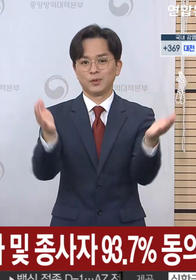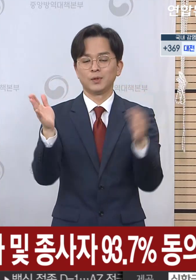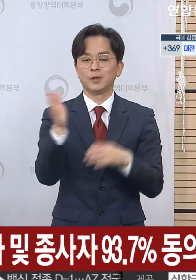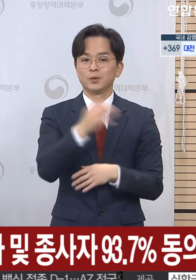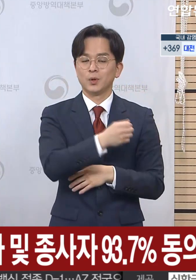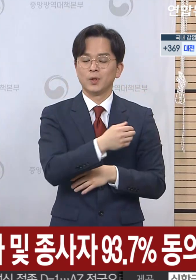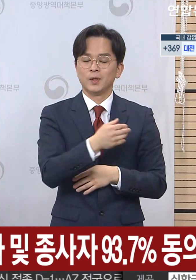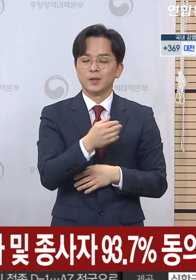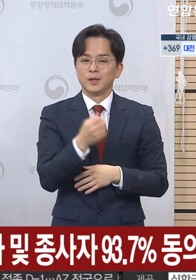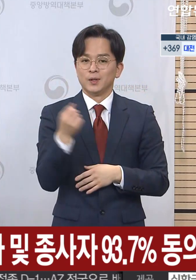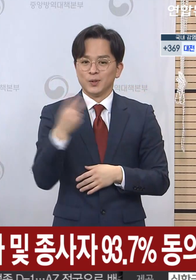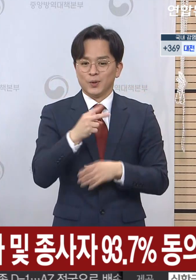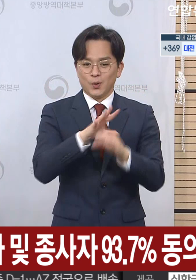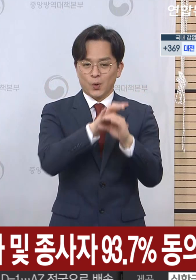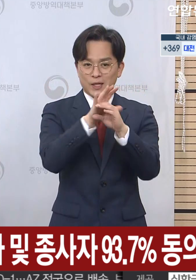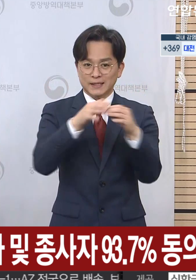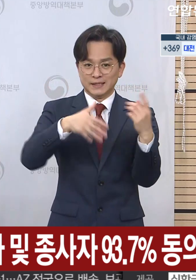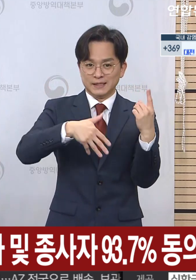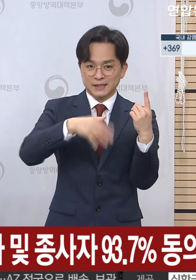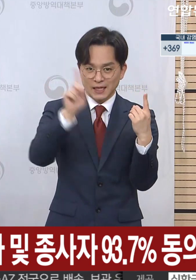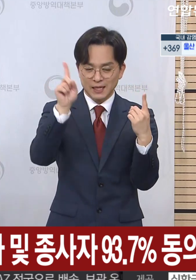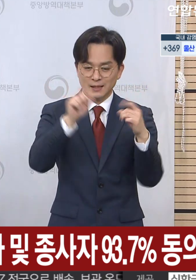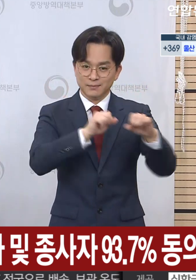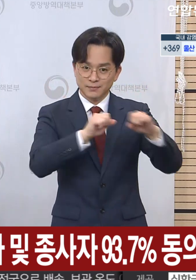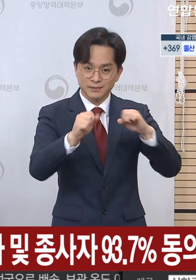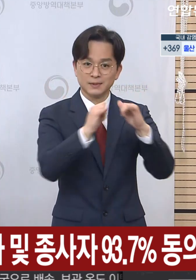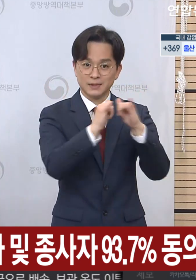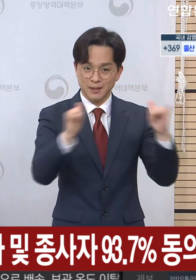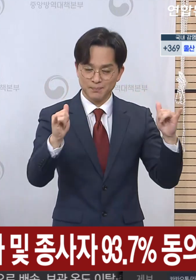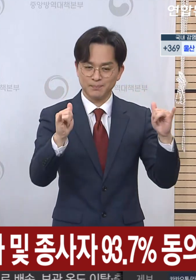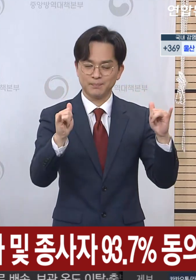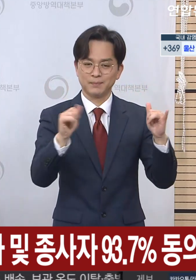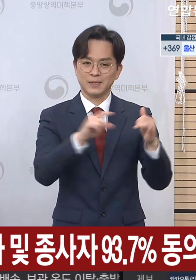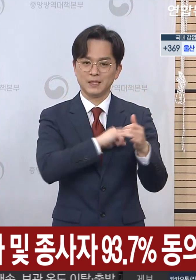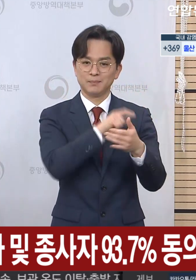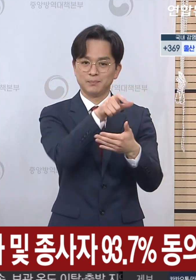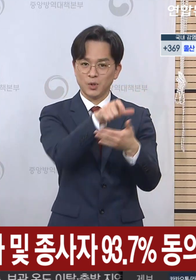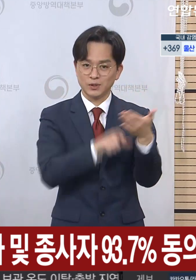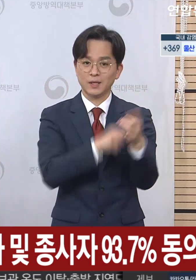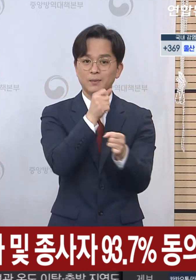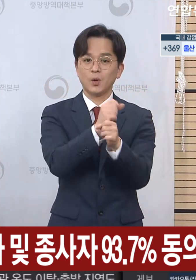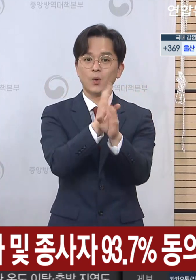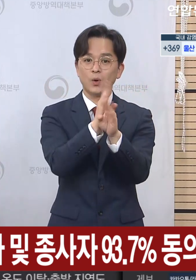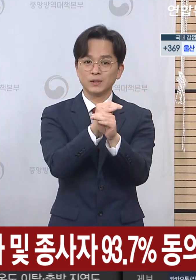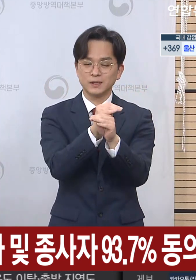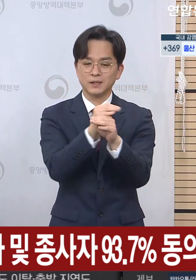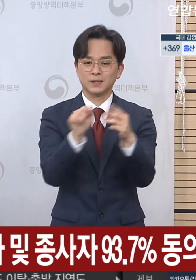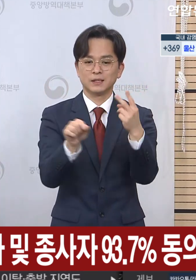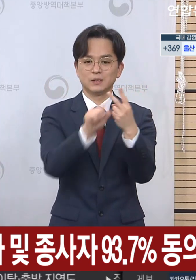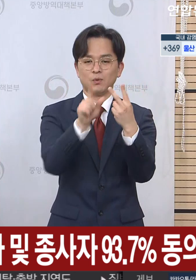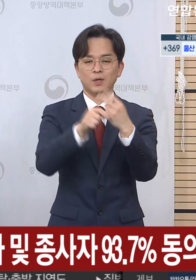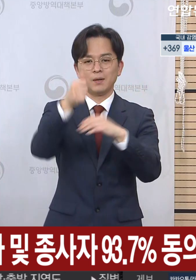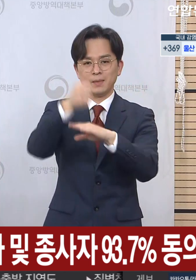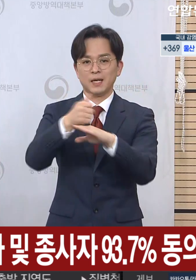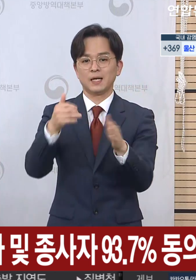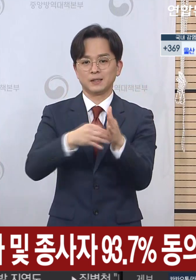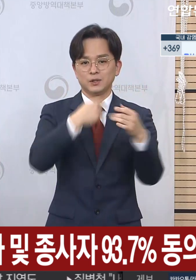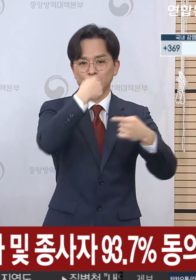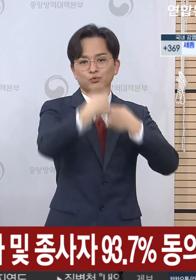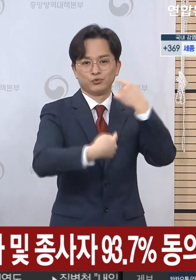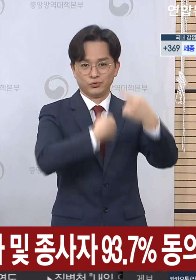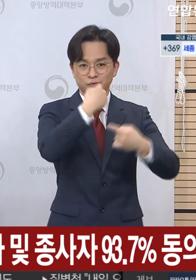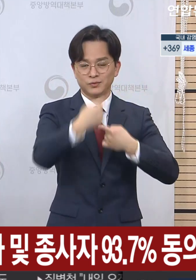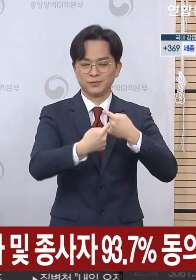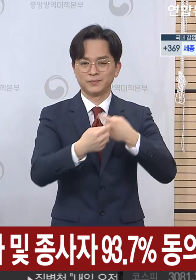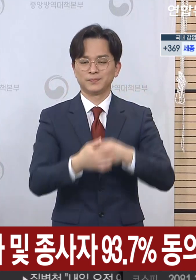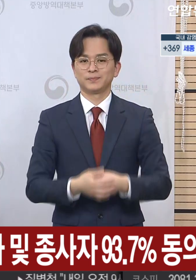및 코로나19 1차 대응요원의 대상자 등록과 확정 절차는 2월 말까지 진행될 예정이며